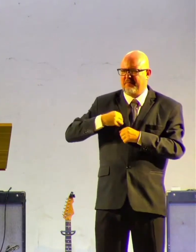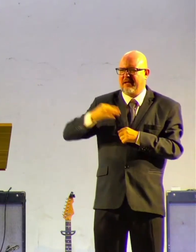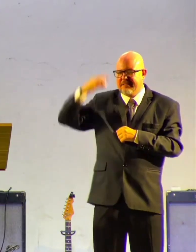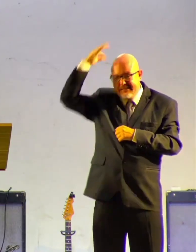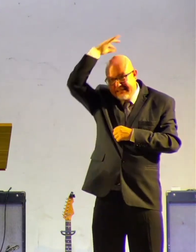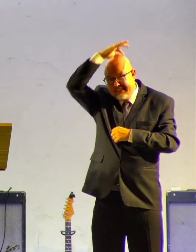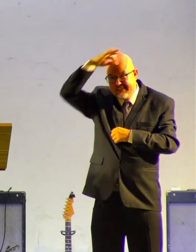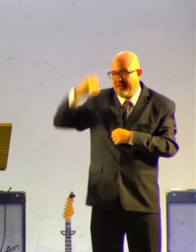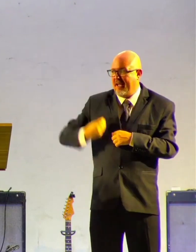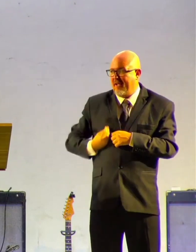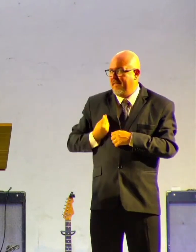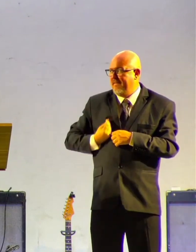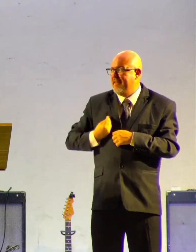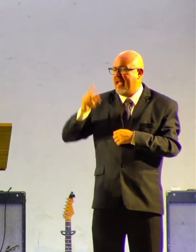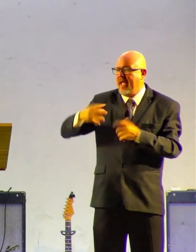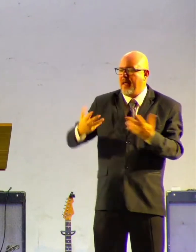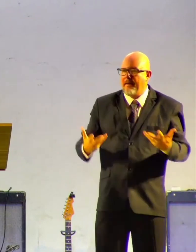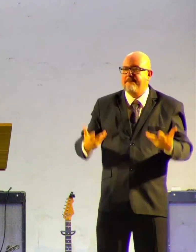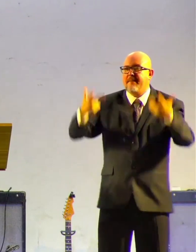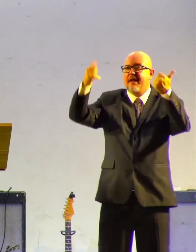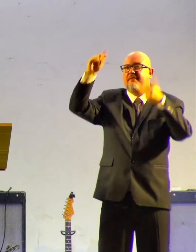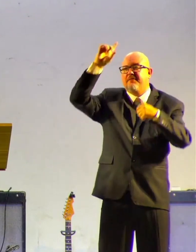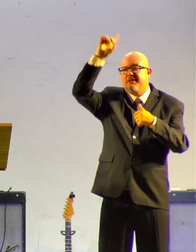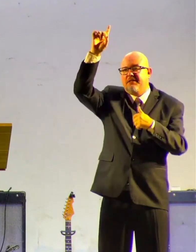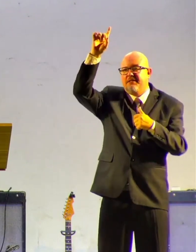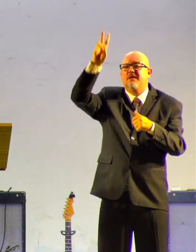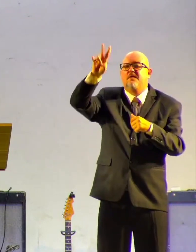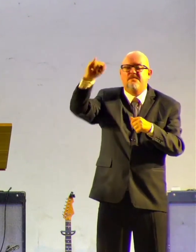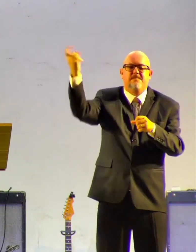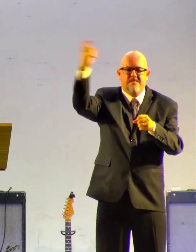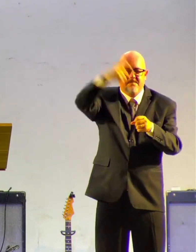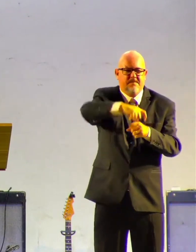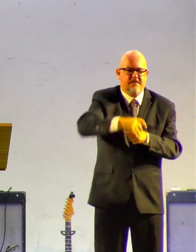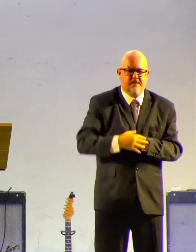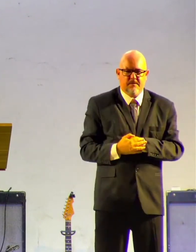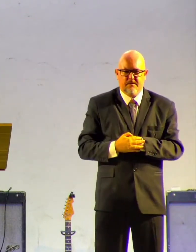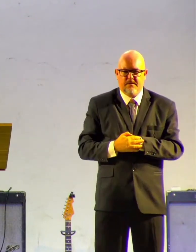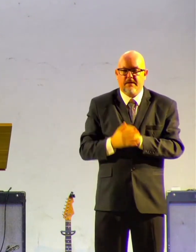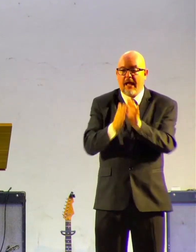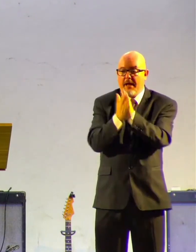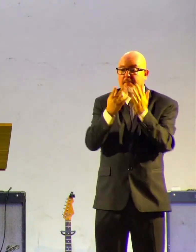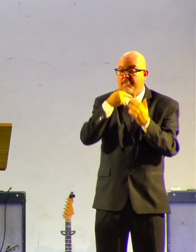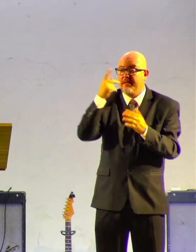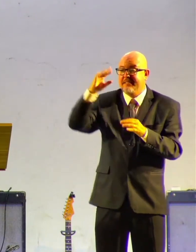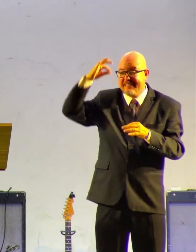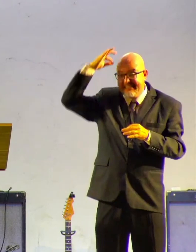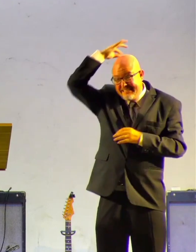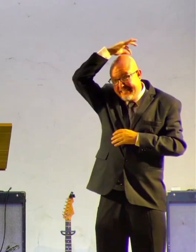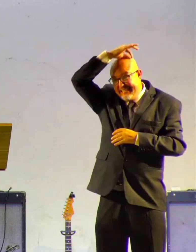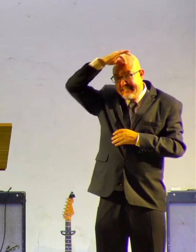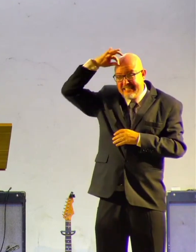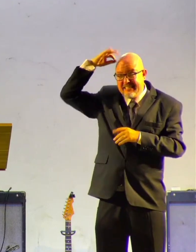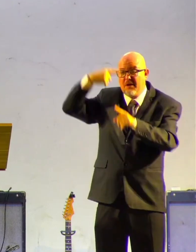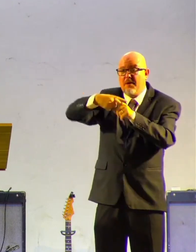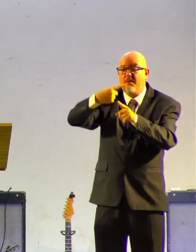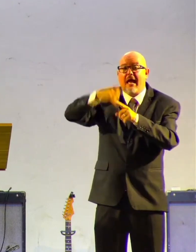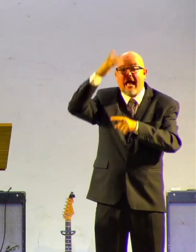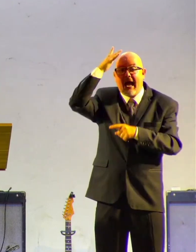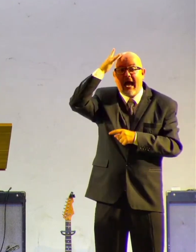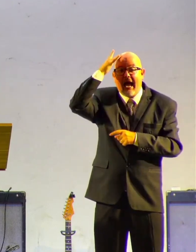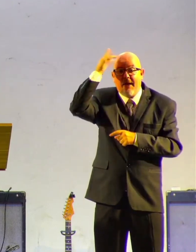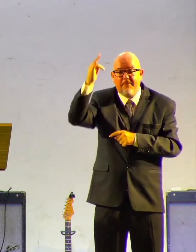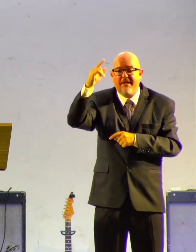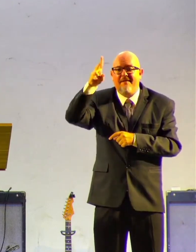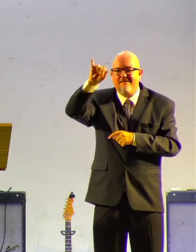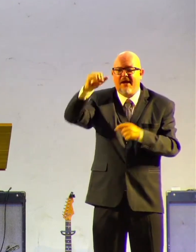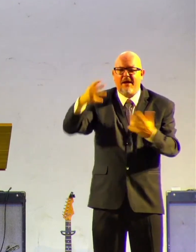sua vida, então as maravilhas de Deus hão de vir. A Bíblia diz: santificai-vos, porque amanhã o Senhor